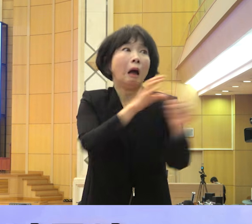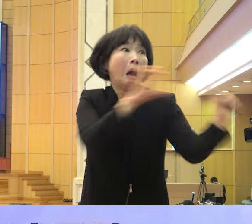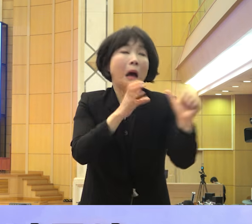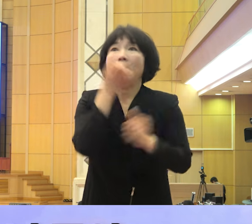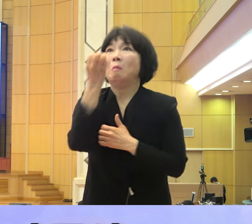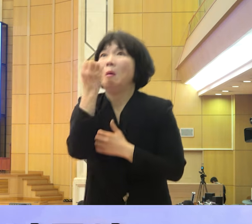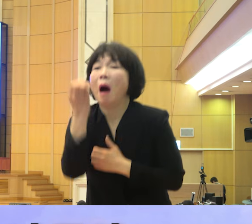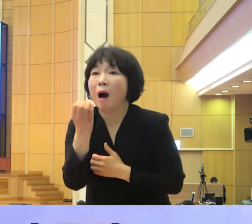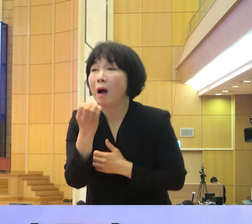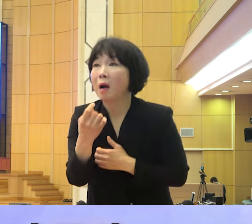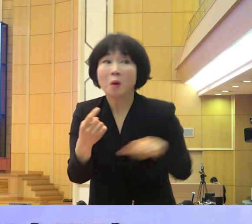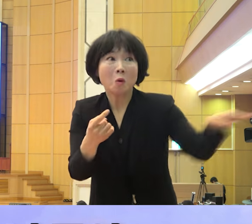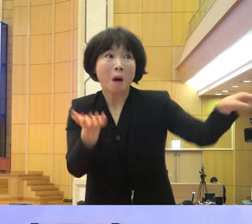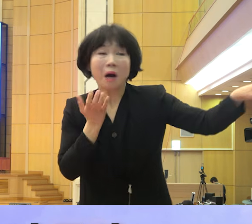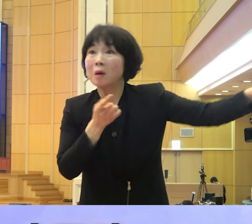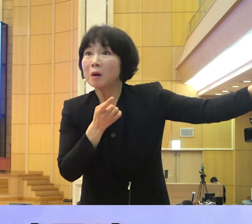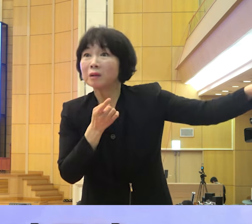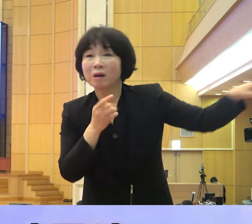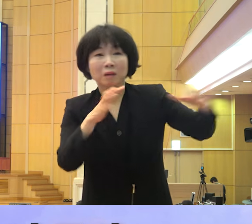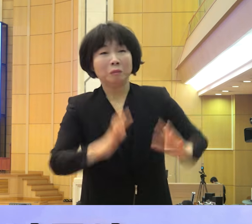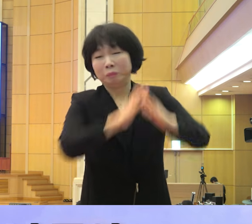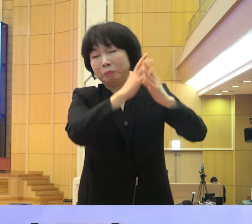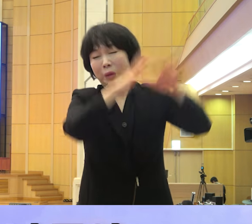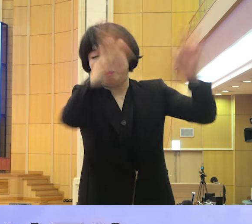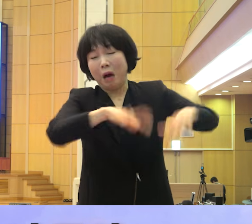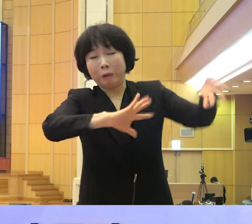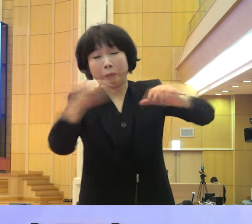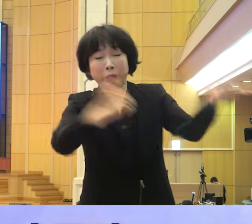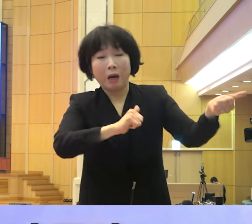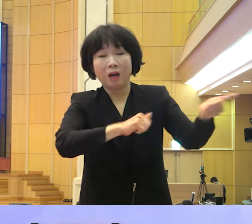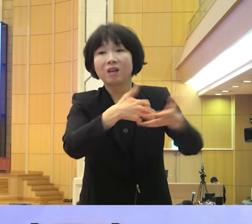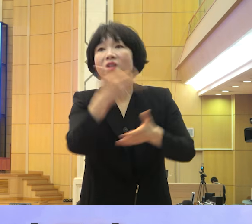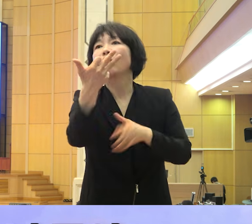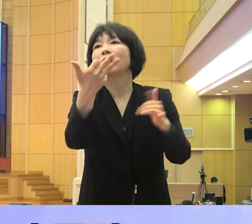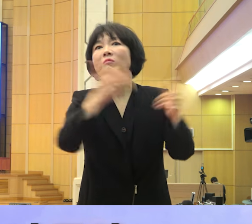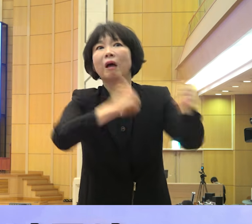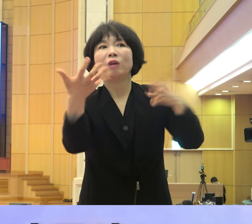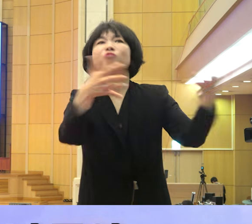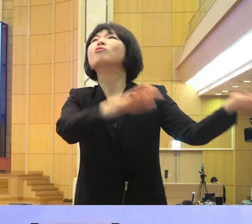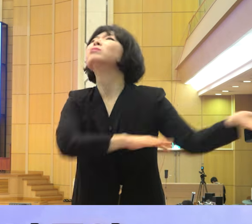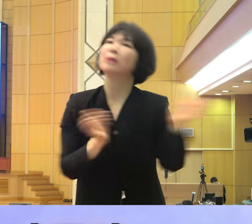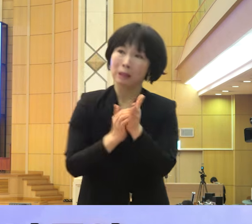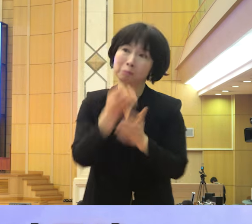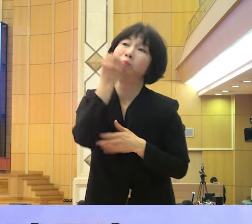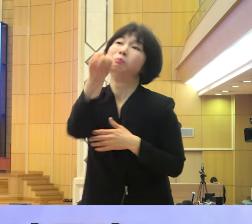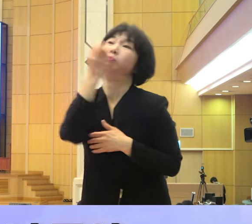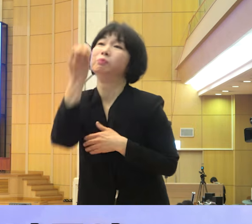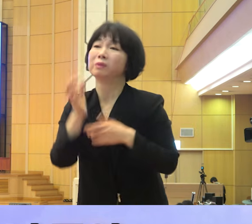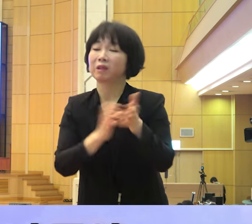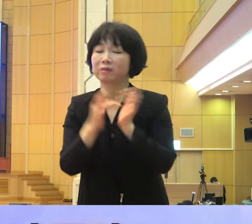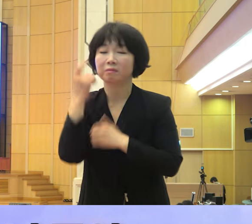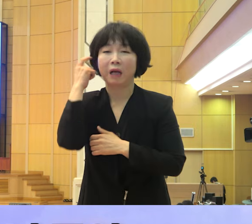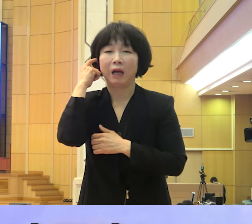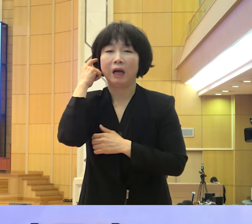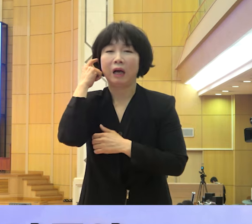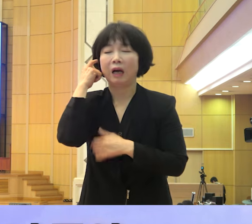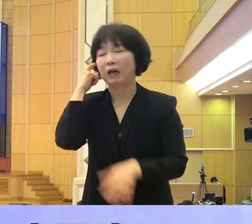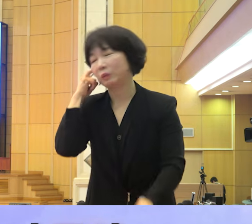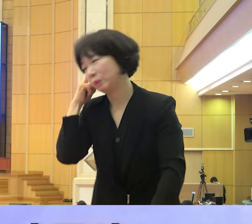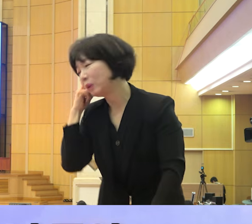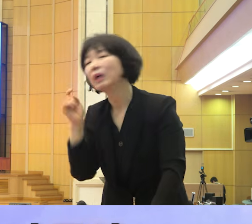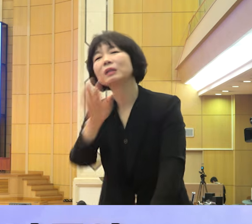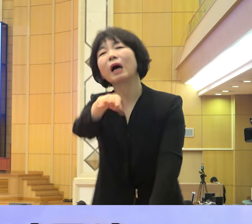예수님, 실로암에서 망대가 무너져서 18명이나 깔려 죽었어요. 그랬더니 예수님 하는 말이, 야,